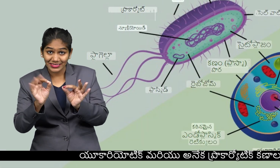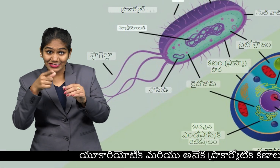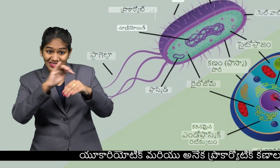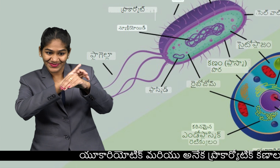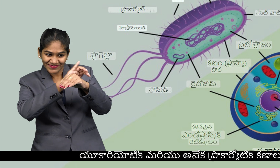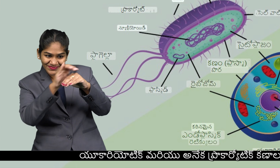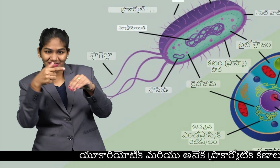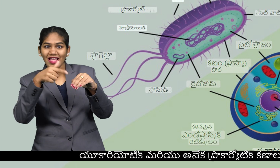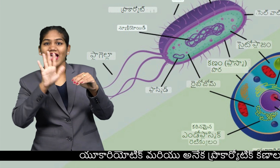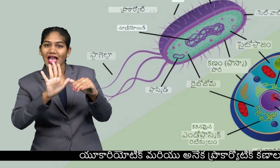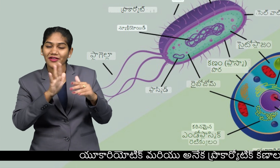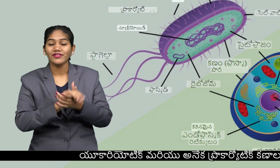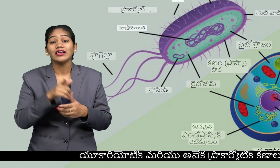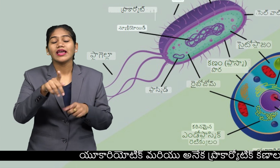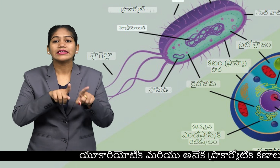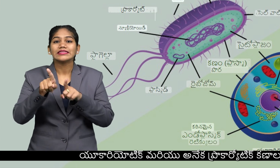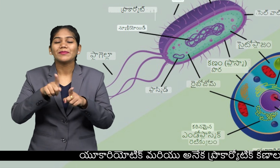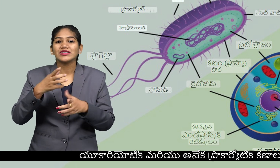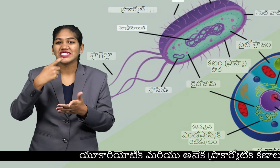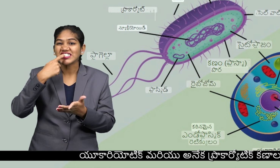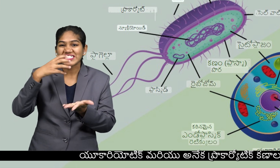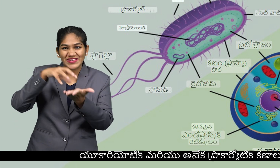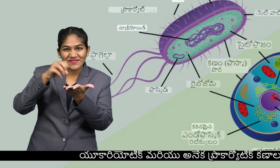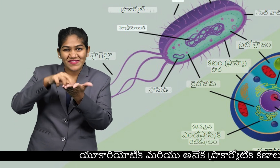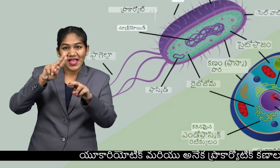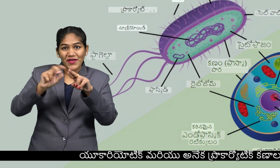యూకారియోటిక్ మరియు అనేక ప్రోకారియోటిక్ కణాలు.